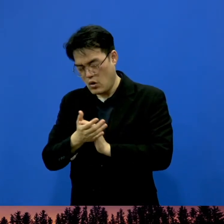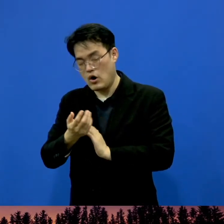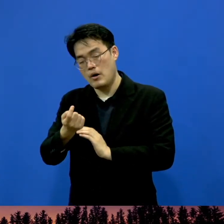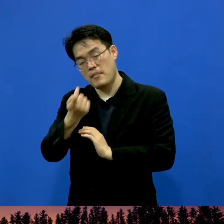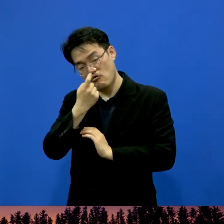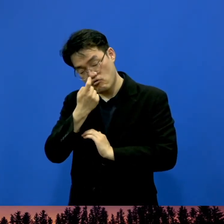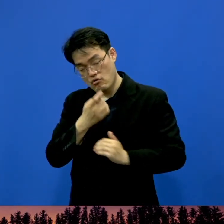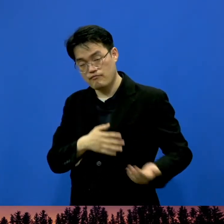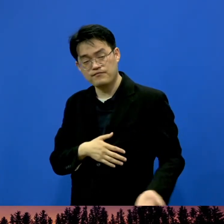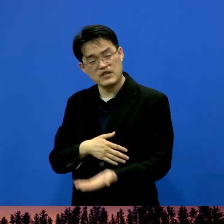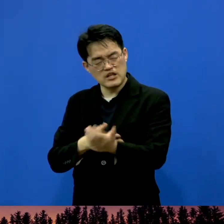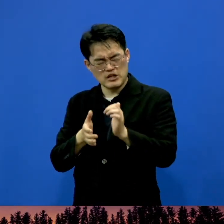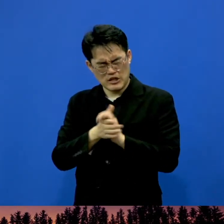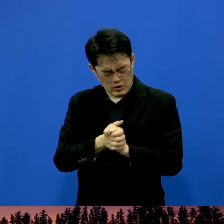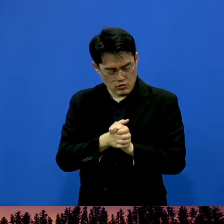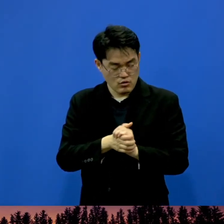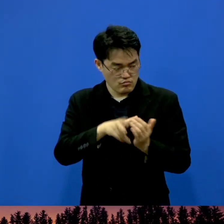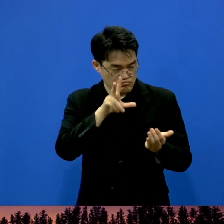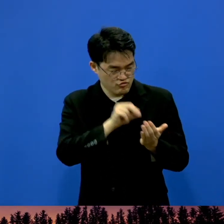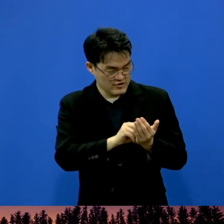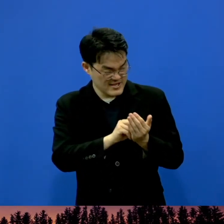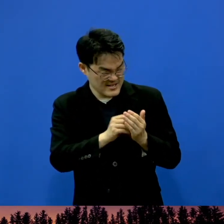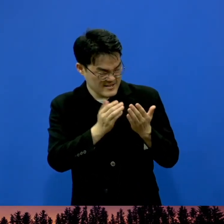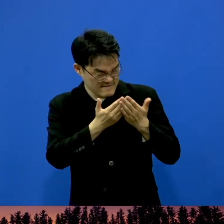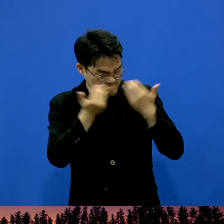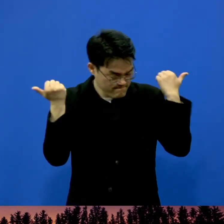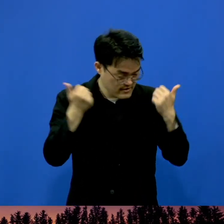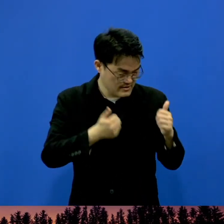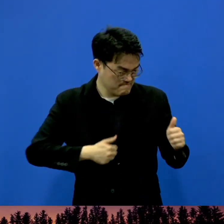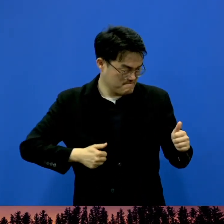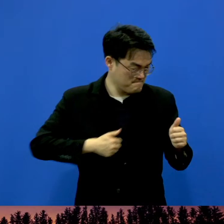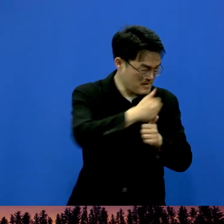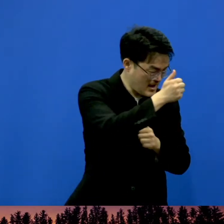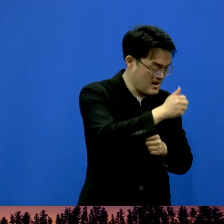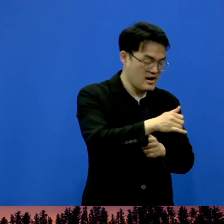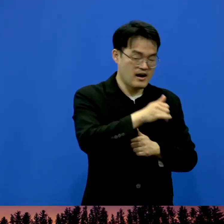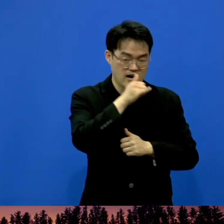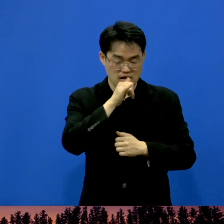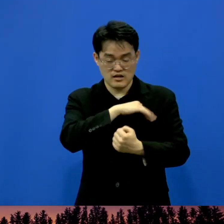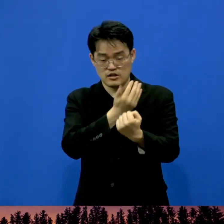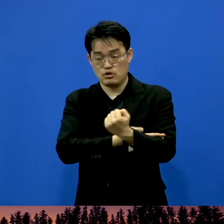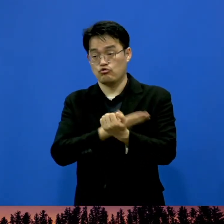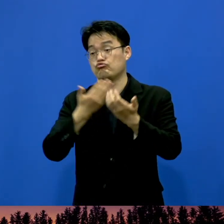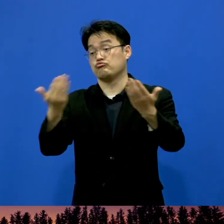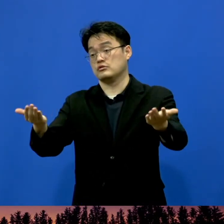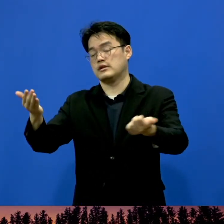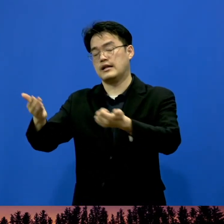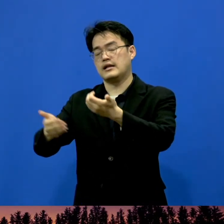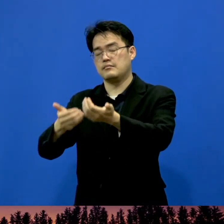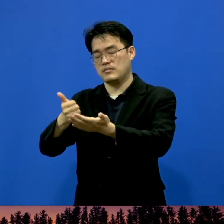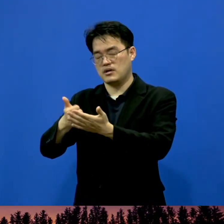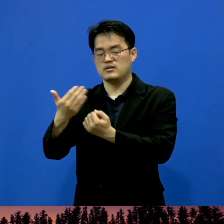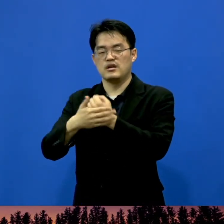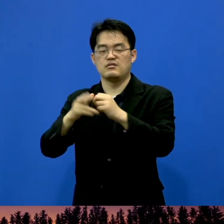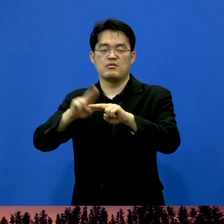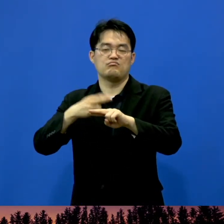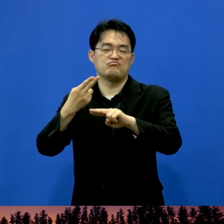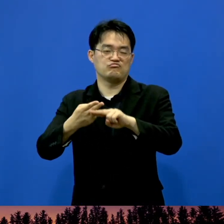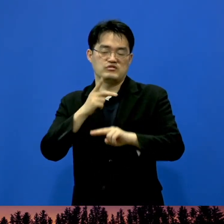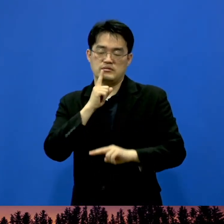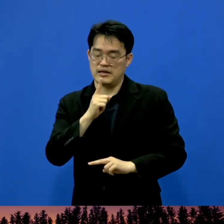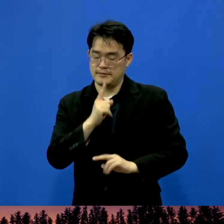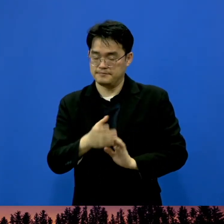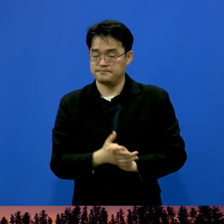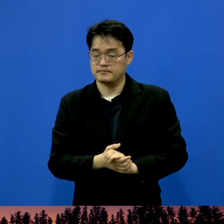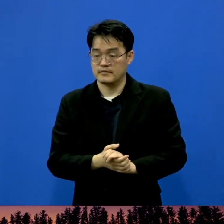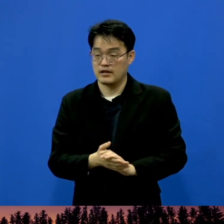어떤 문제들마다 기도로 돌파할 수 있는 능력을 주신 것도 하나님 우리에게 주신 은혜의 선물인 것입니다. 말씀을